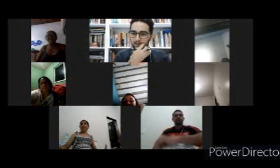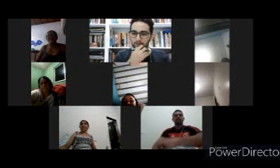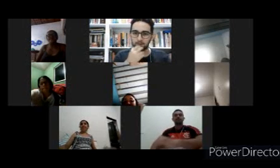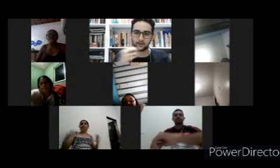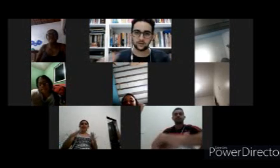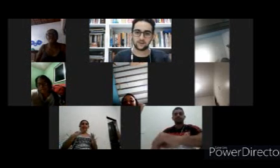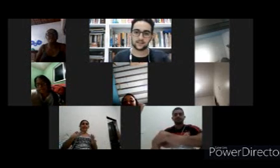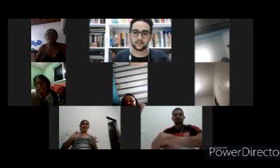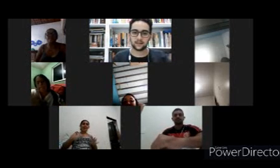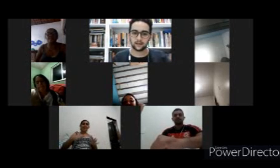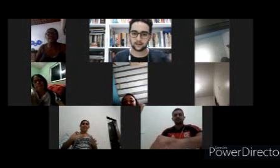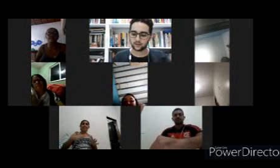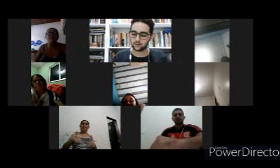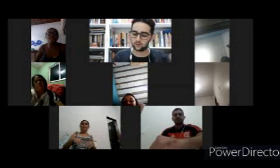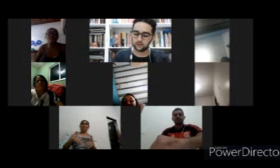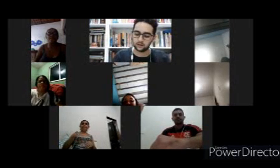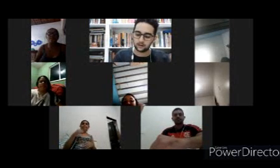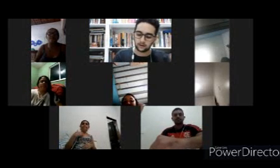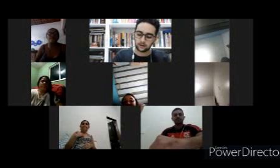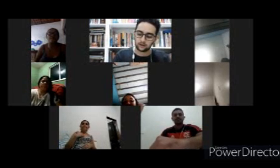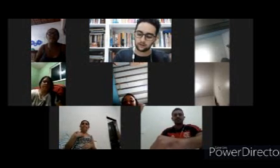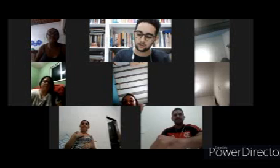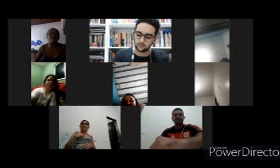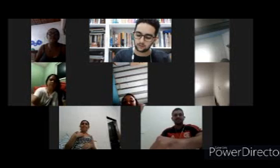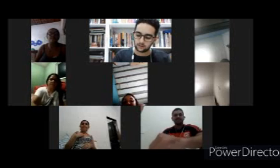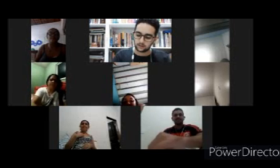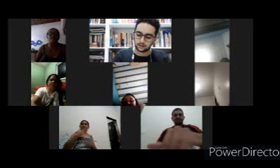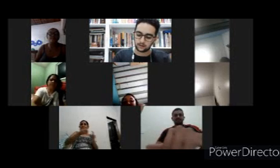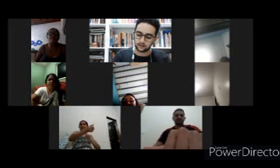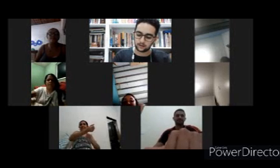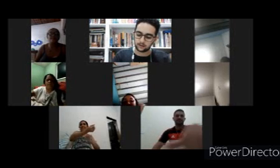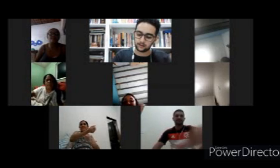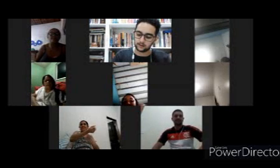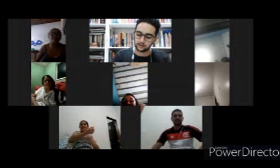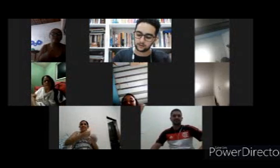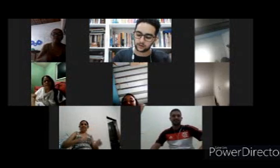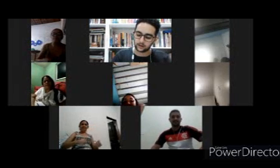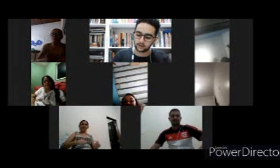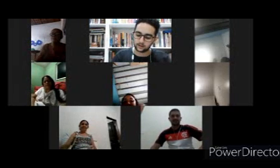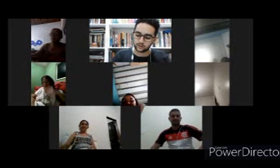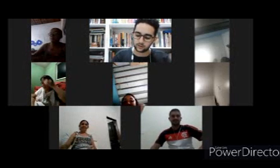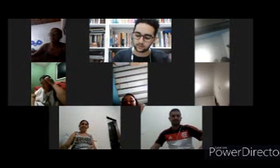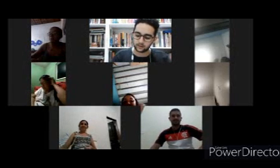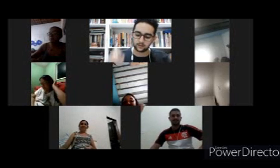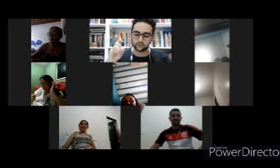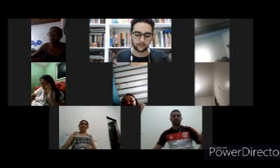Certo? A gente vai seguir esta ordem. Alisson, Helena, Leila, Jaira, Edjane, Patrícia e Lucimar.